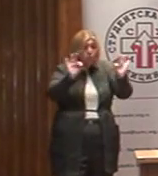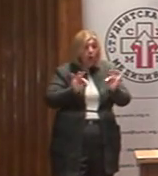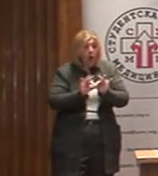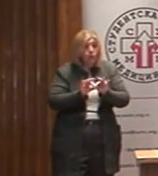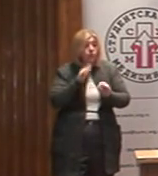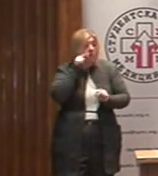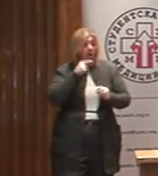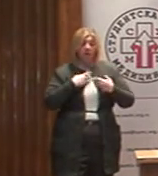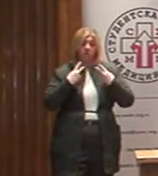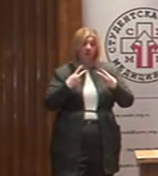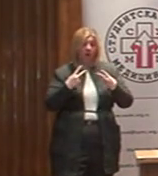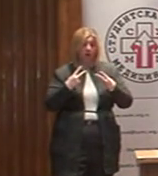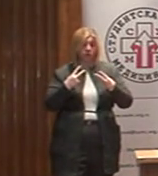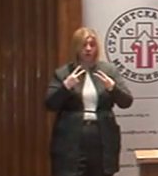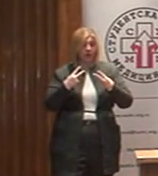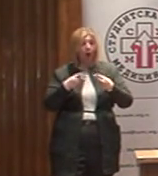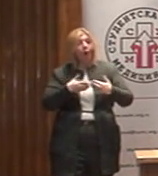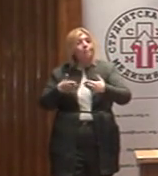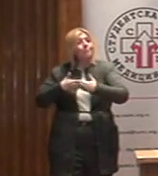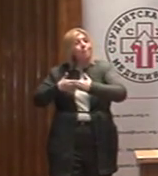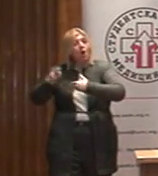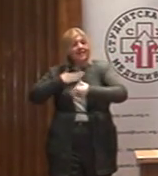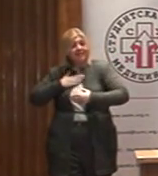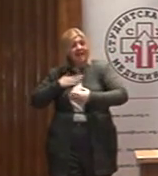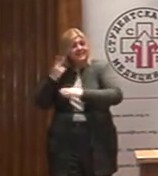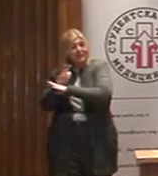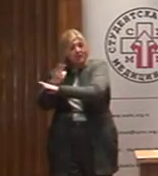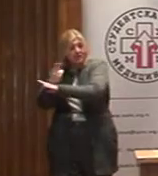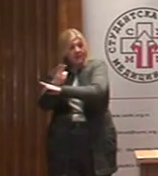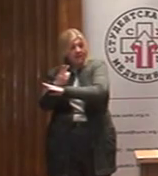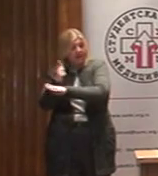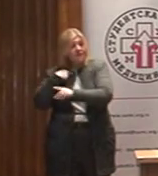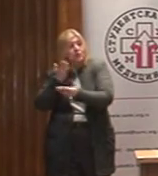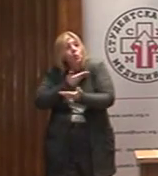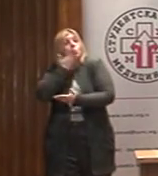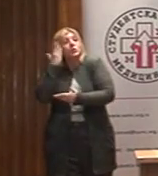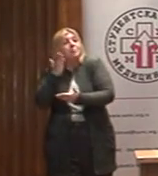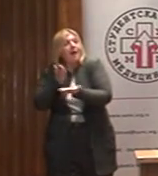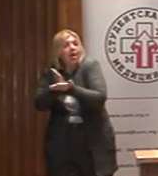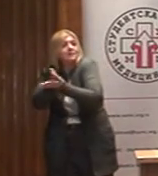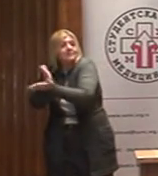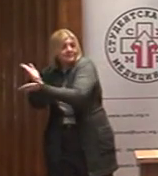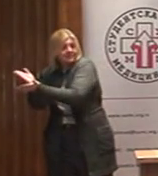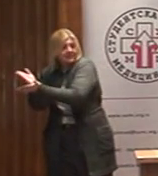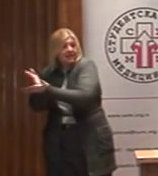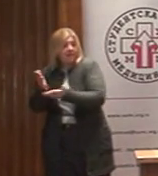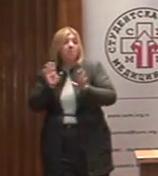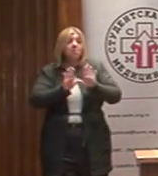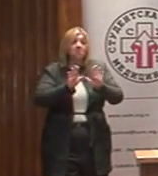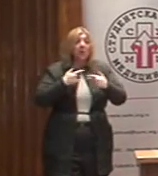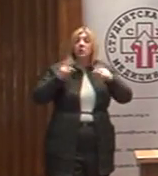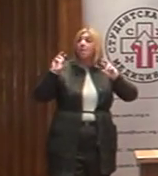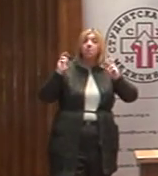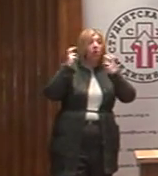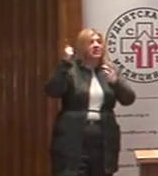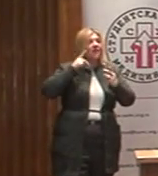postoji angažovanje u susednim zemljama, moguće naći bilateralne projekte i podršku. Tako da, eto, pozivam